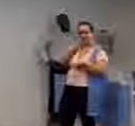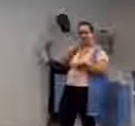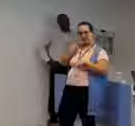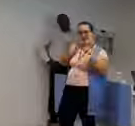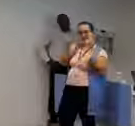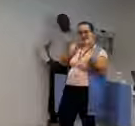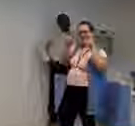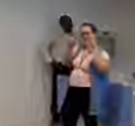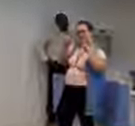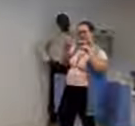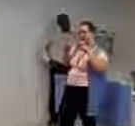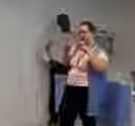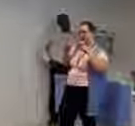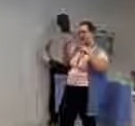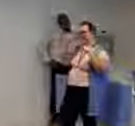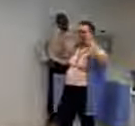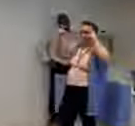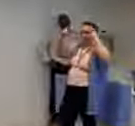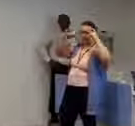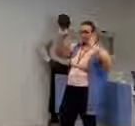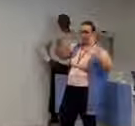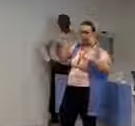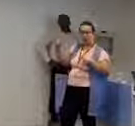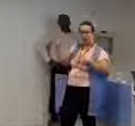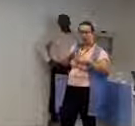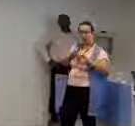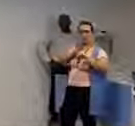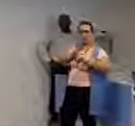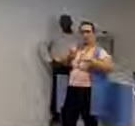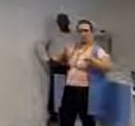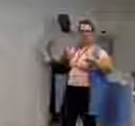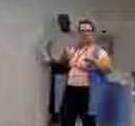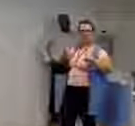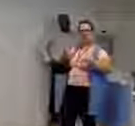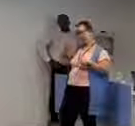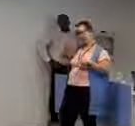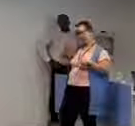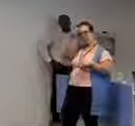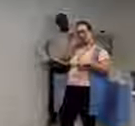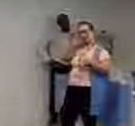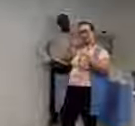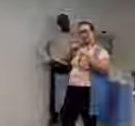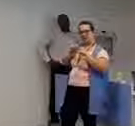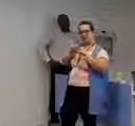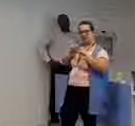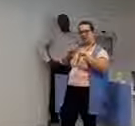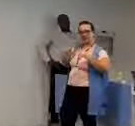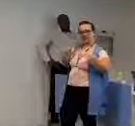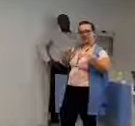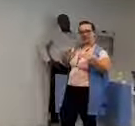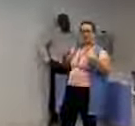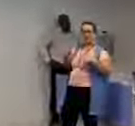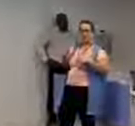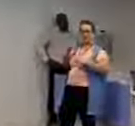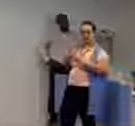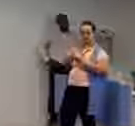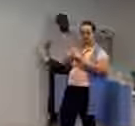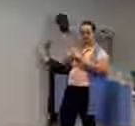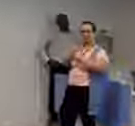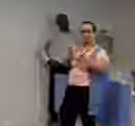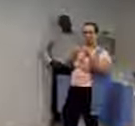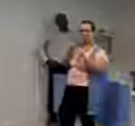que inexistem, que são inovações, que são coisas diferentes, alguém vai ter que projetar isso primeiro para daí poder acontecer qualquer